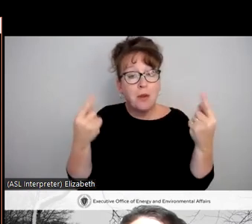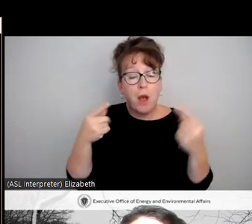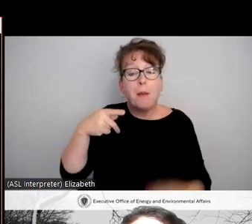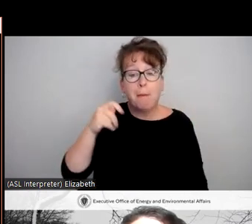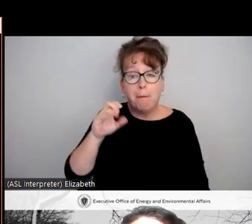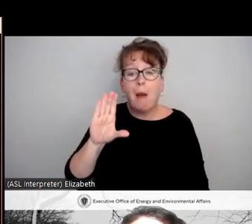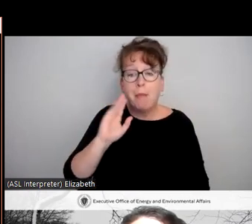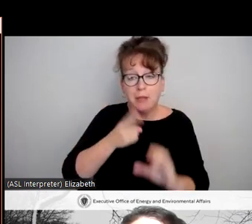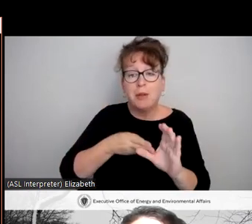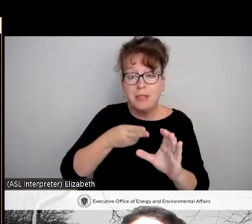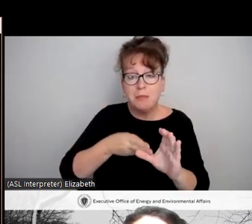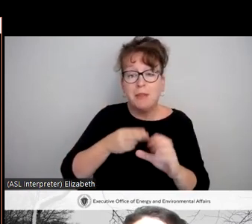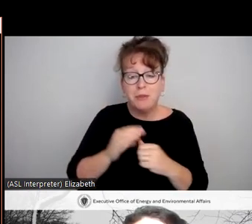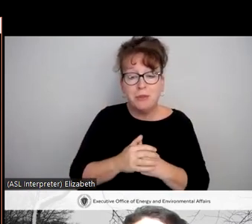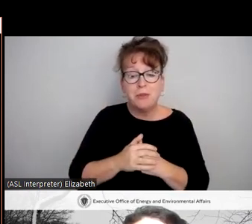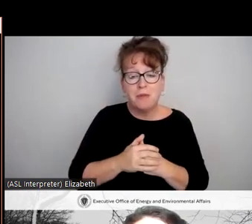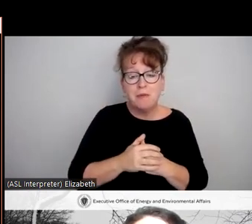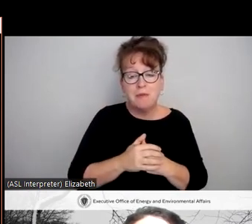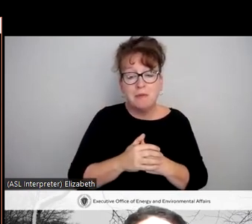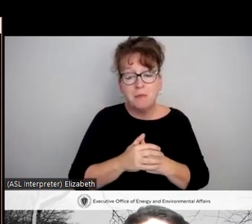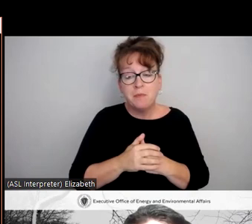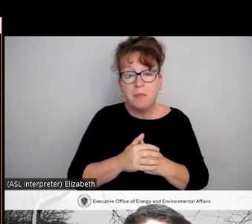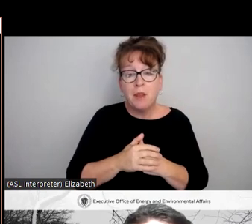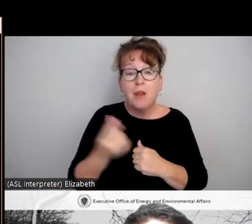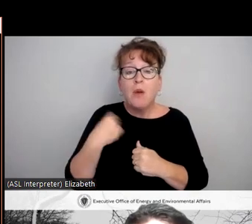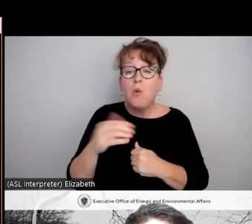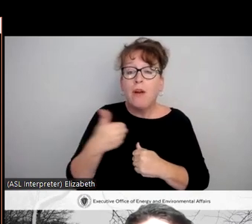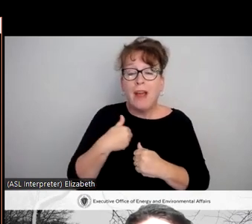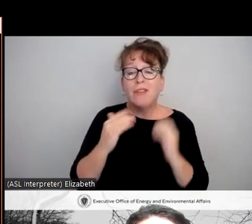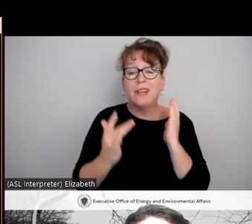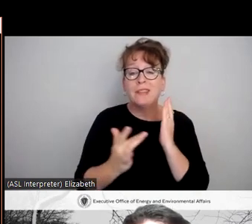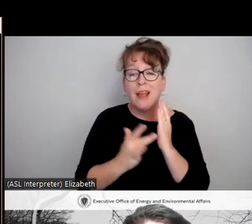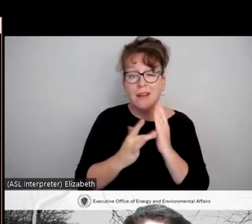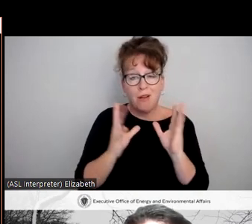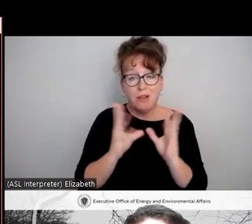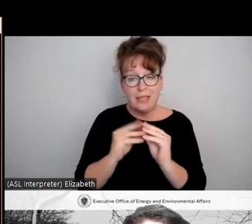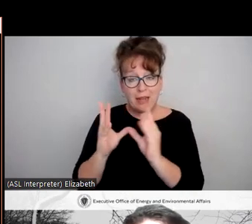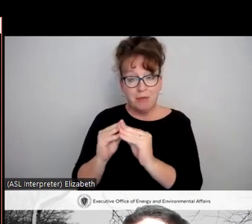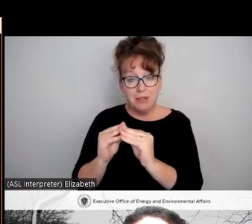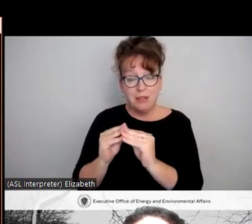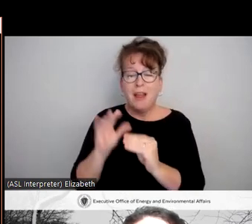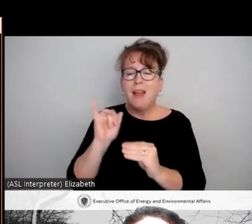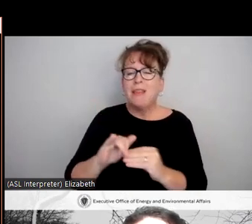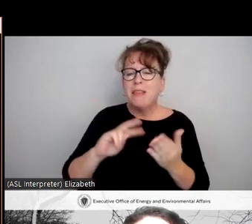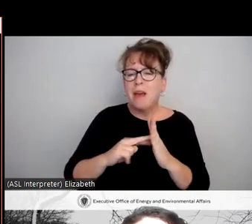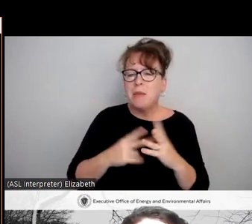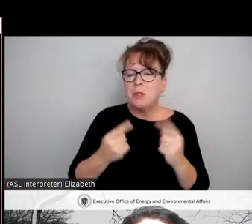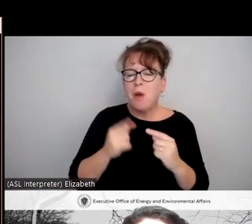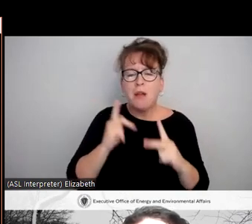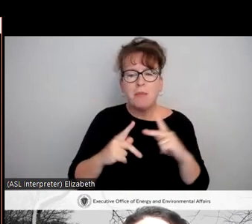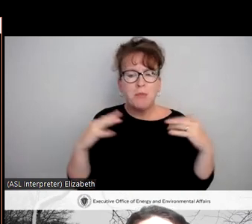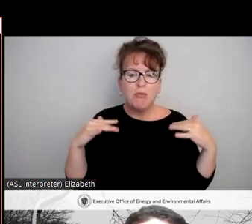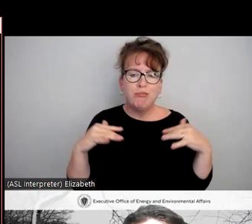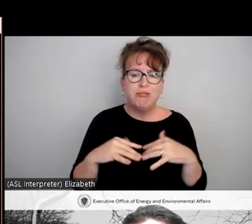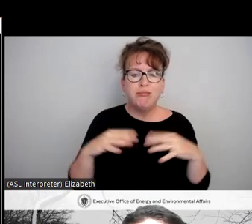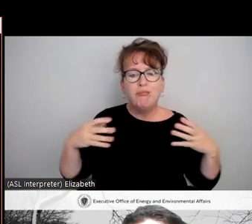agencia que se va a enfocar en la participación pública estamos eh